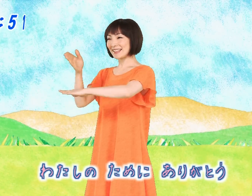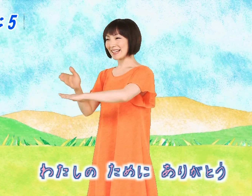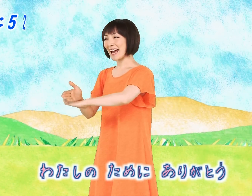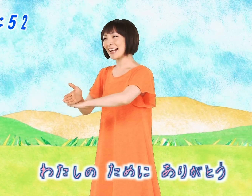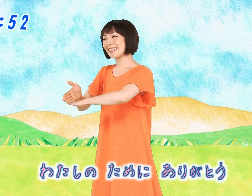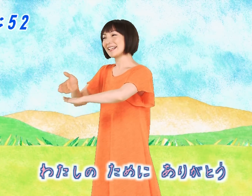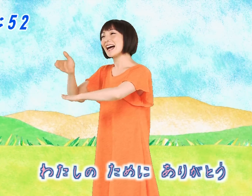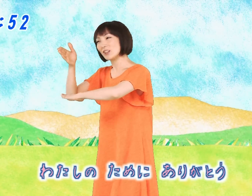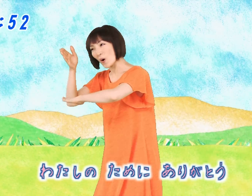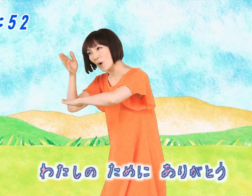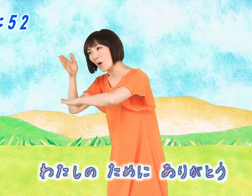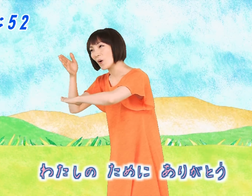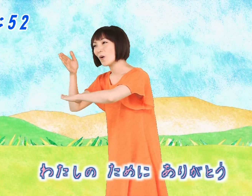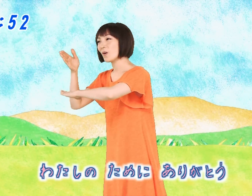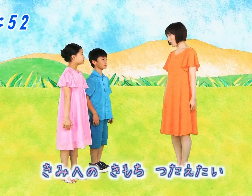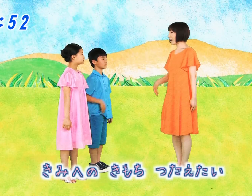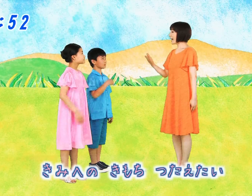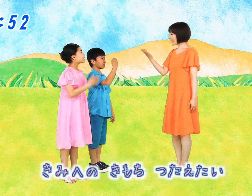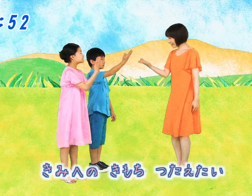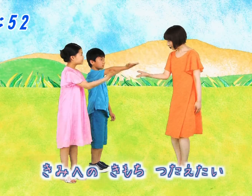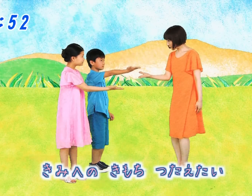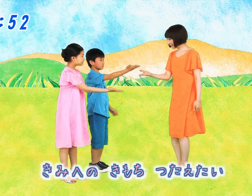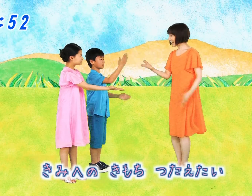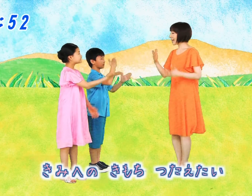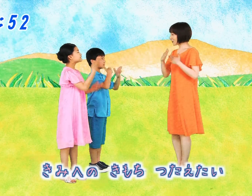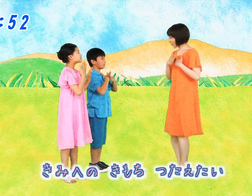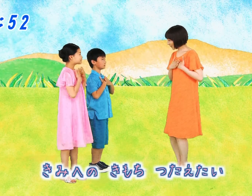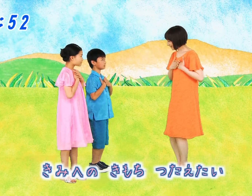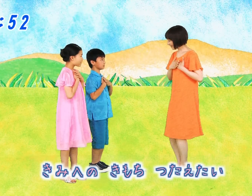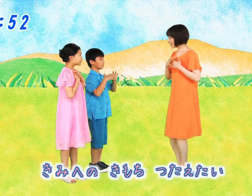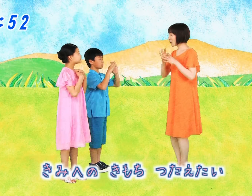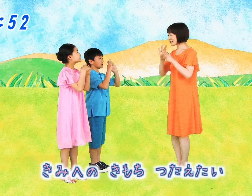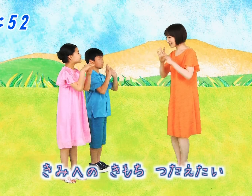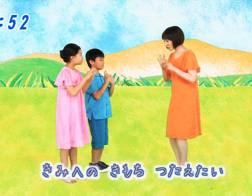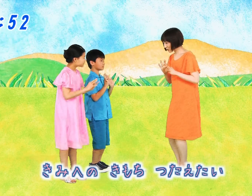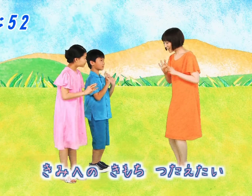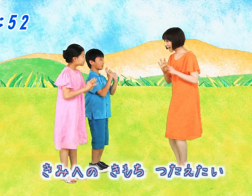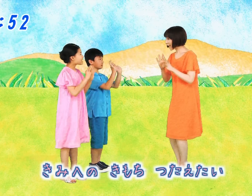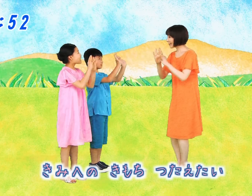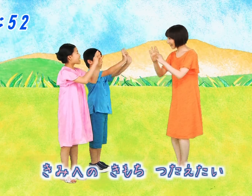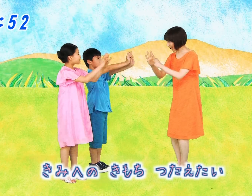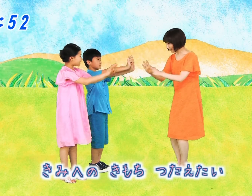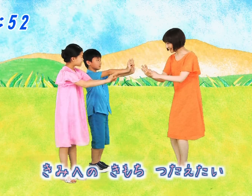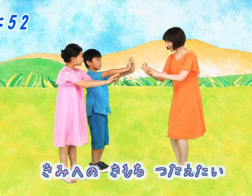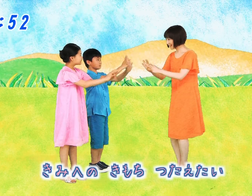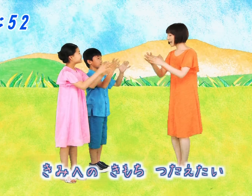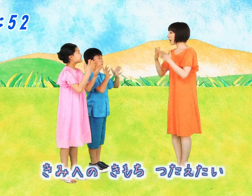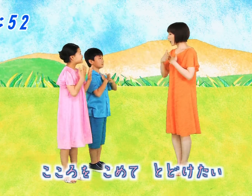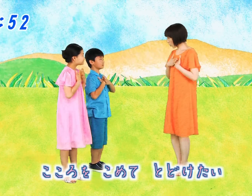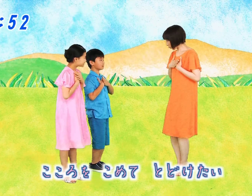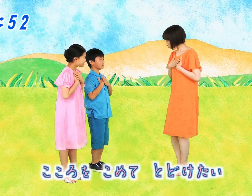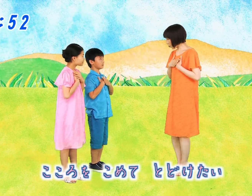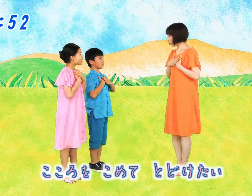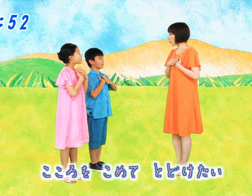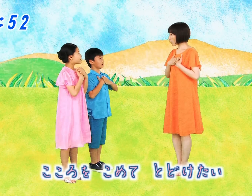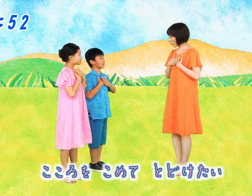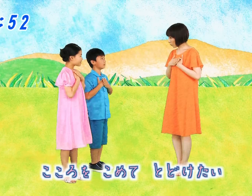にありがとう君への気持ち伝えたい心を